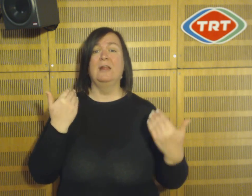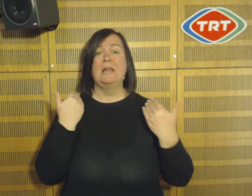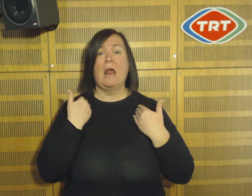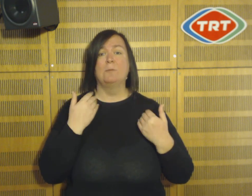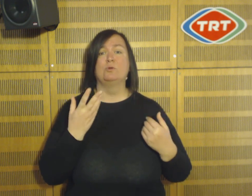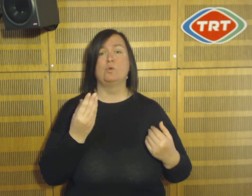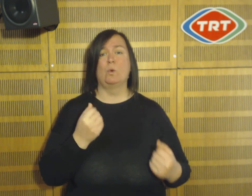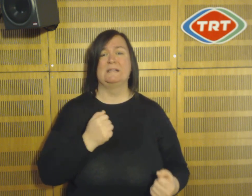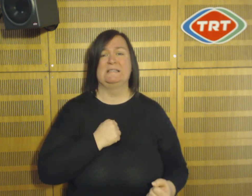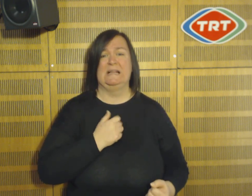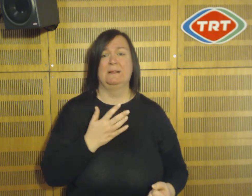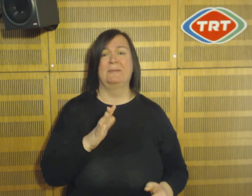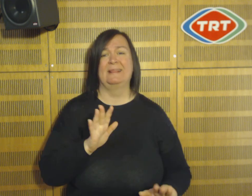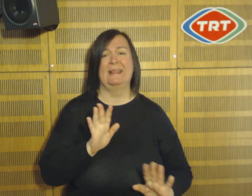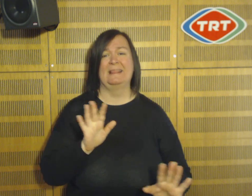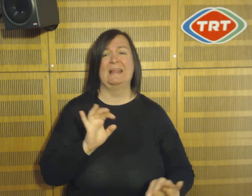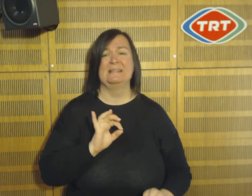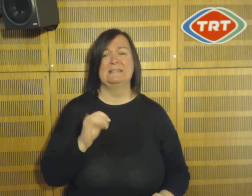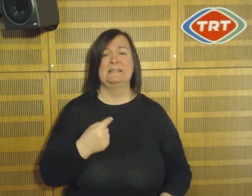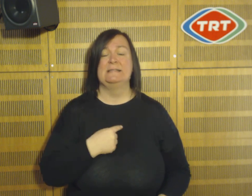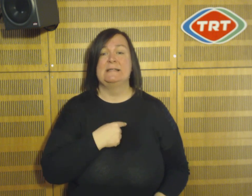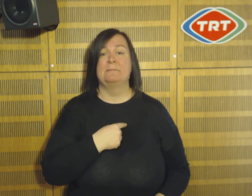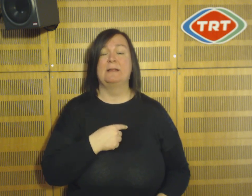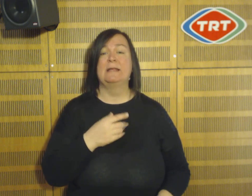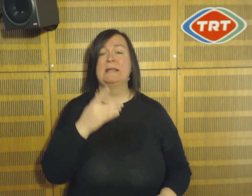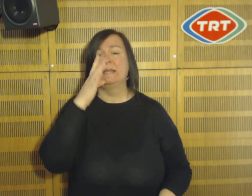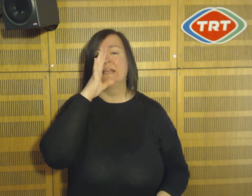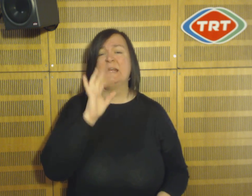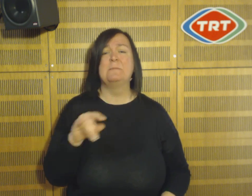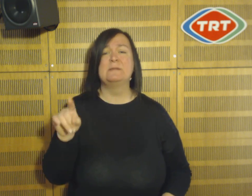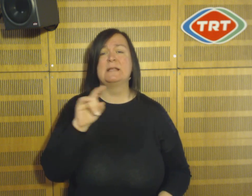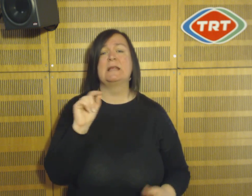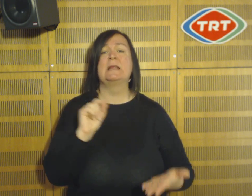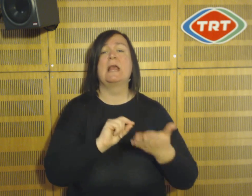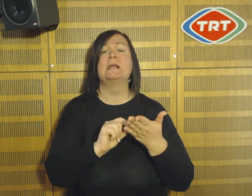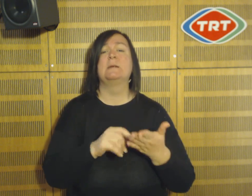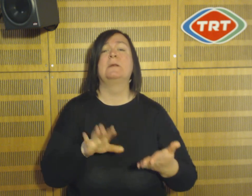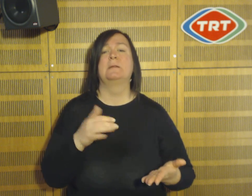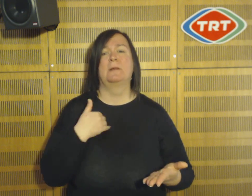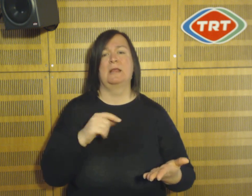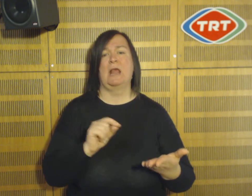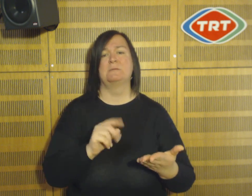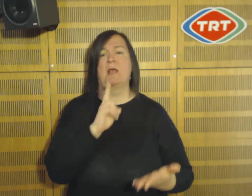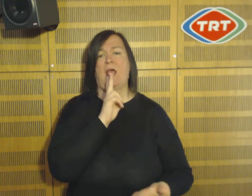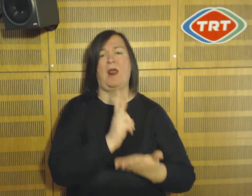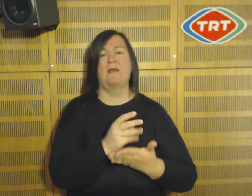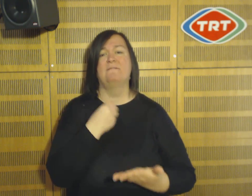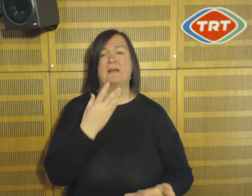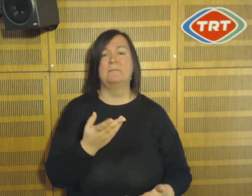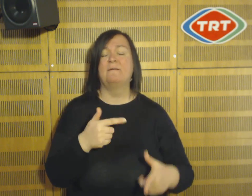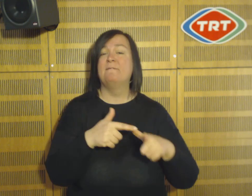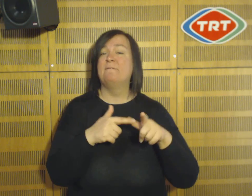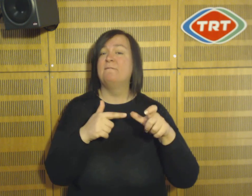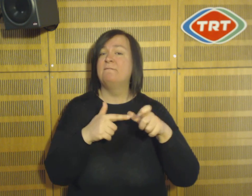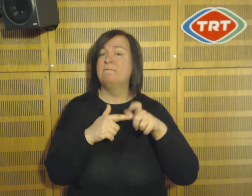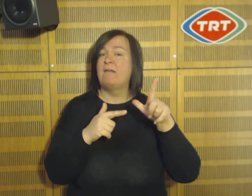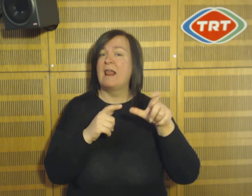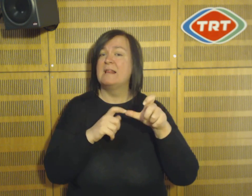Çok sıkıldım yetersiz hissetmekten ve kimsenin yazamadığı yazmaya karar verdim ve felsefeye başladınız sonra değil mi